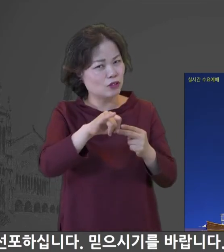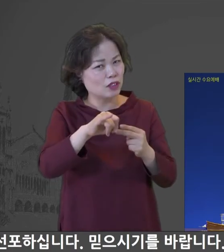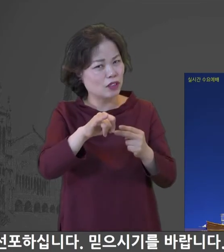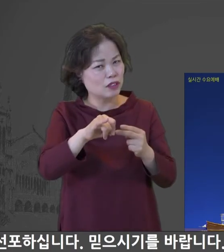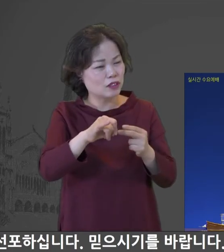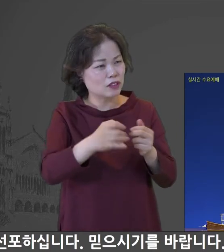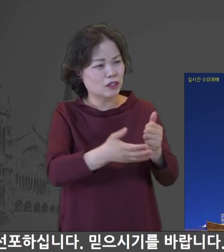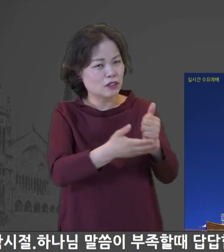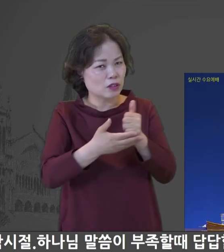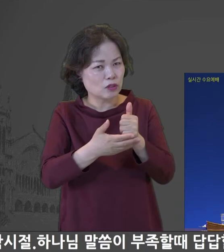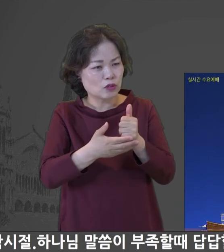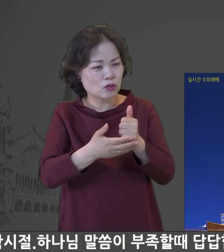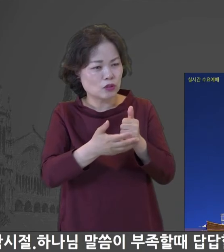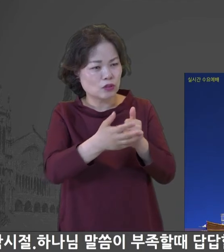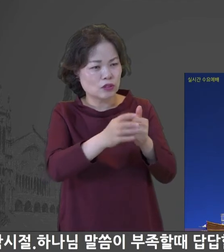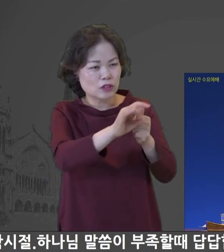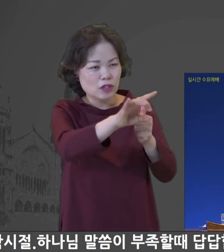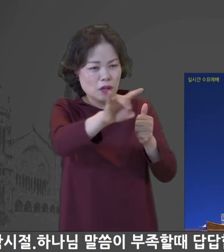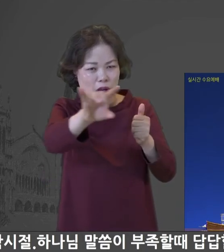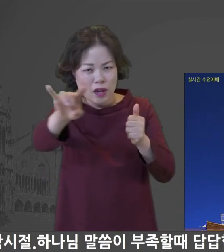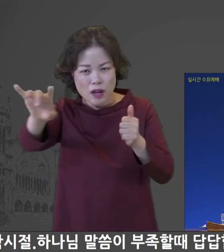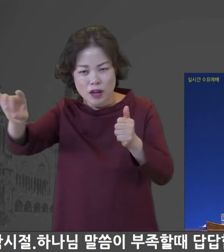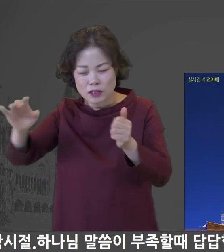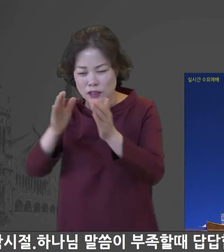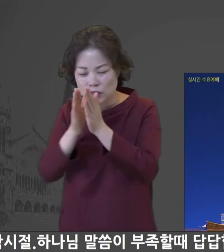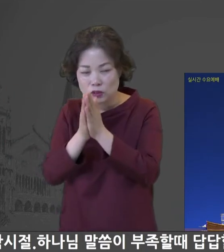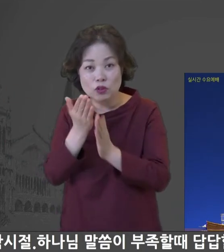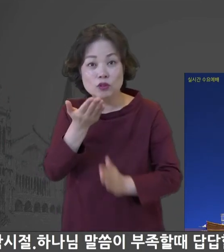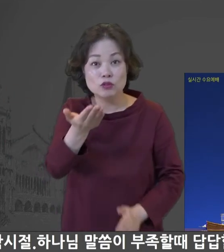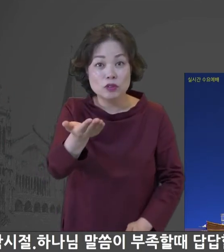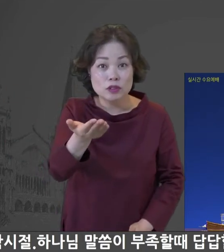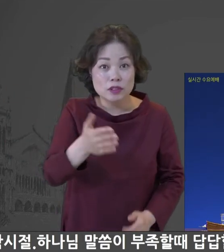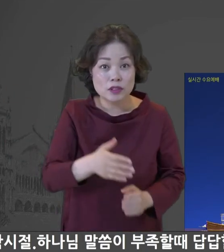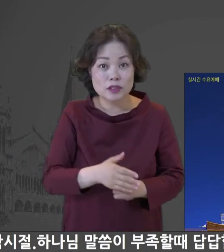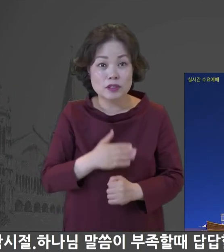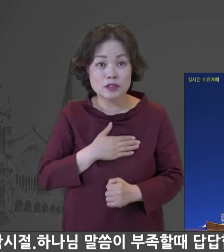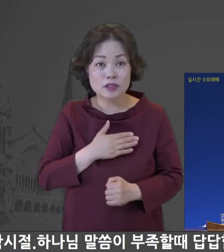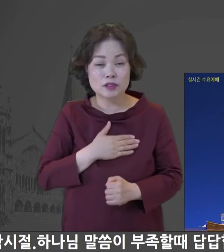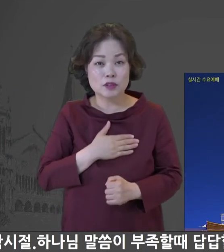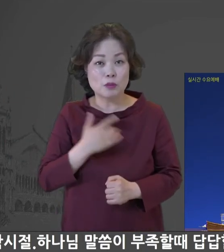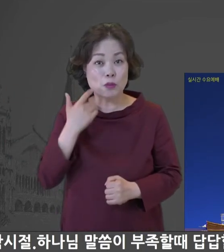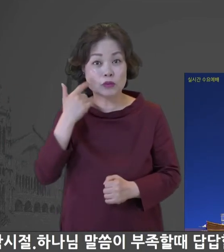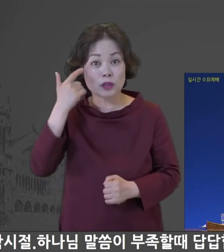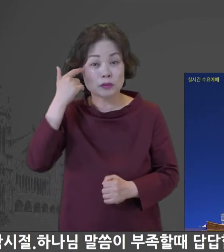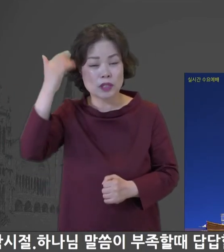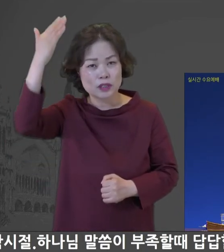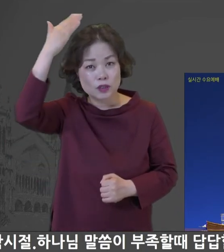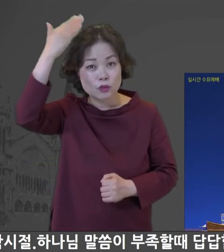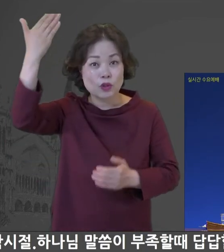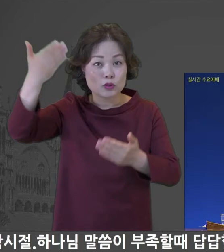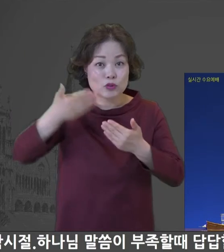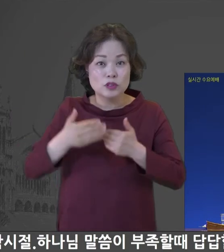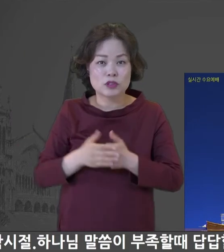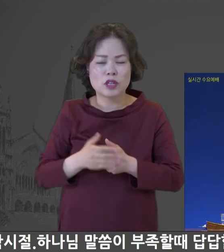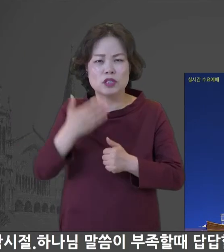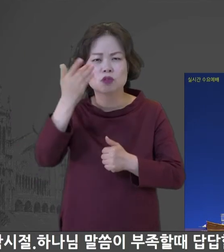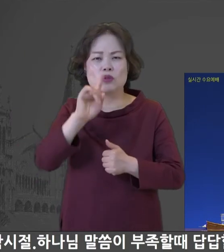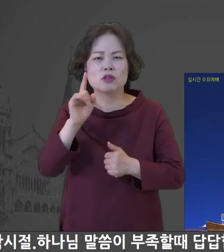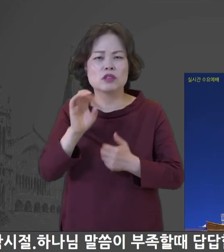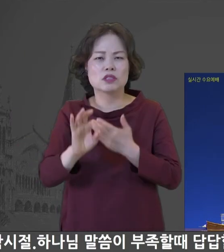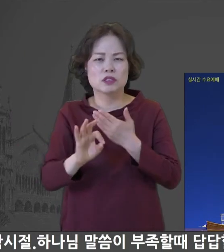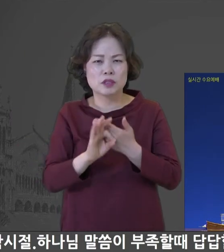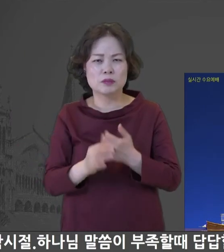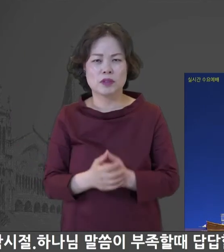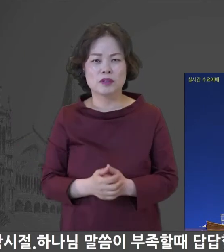초청을 하셨는데 한 분 한 분 기도를 해주시는데 저도 이렇게 그분이 기도를 해주시는데 기도를 어떻게